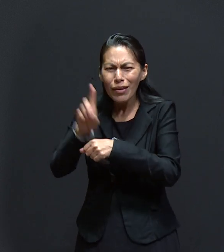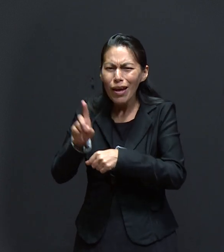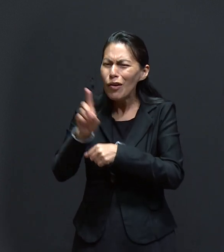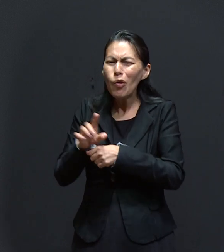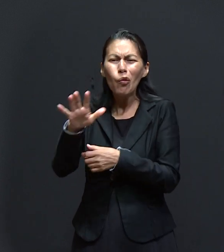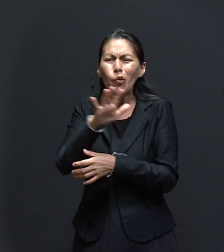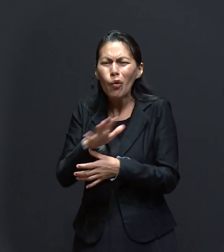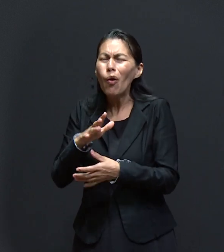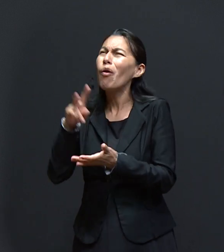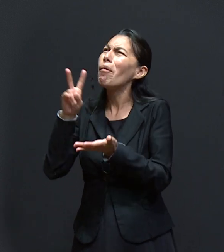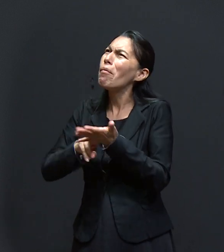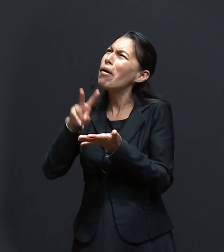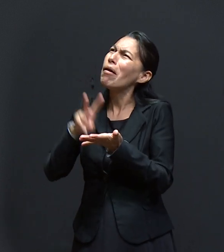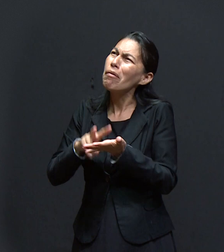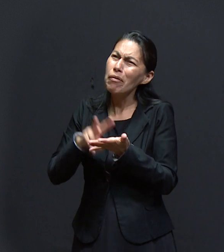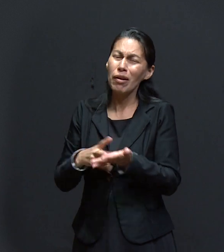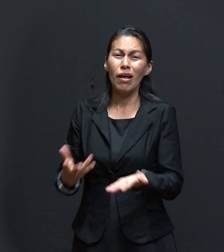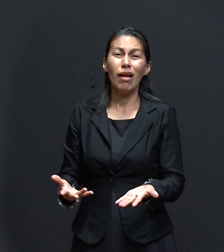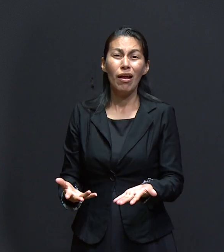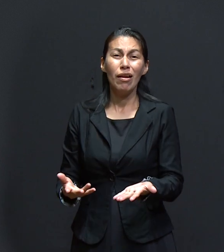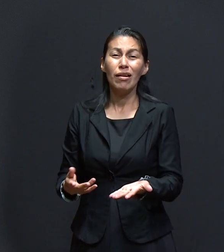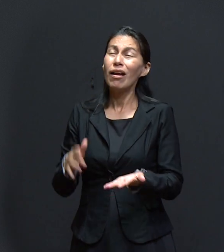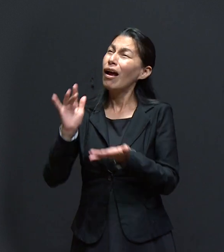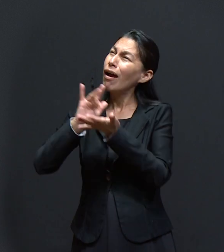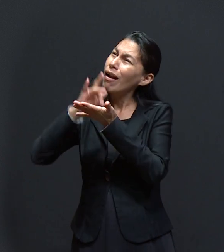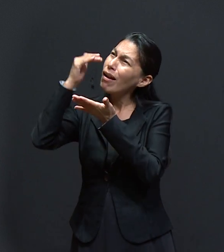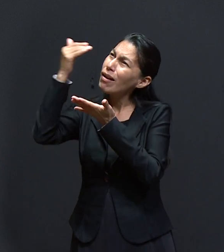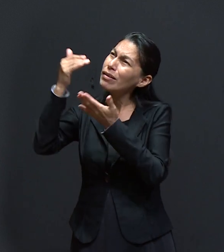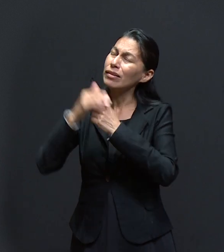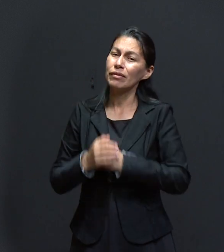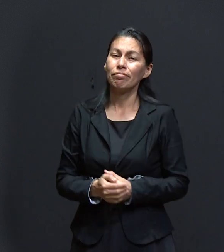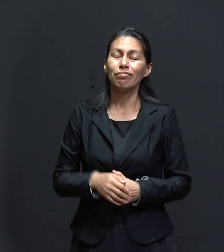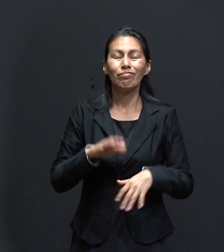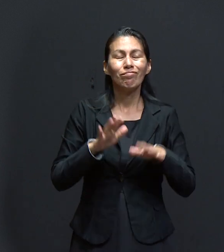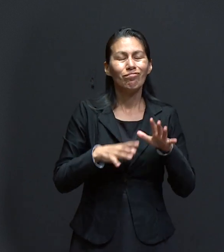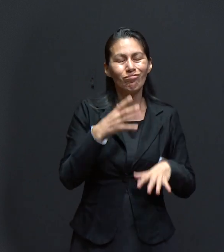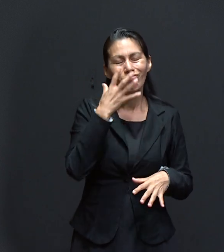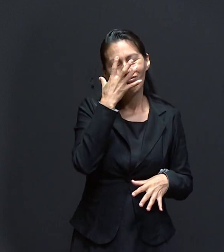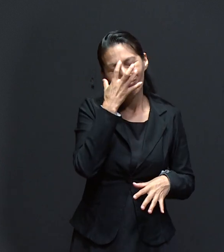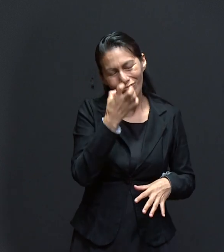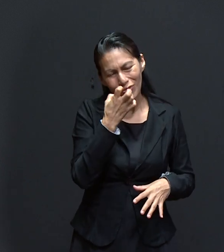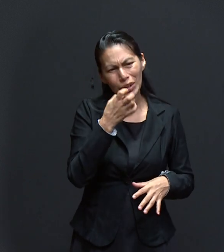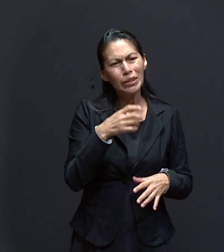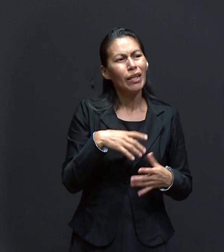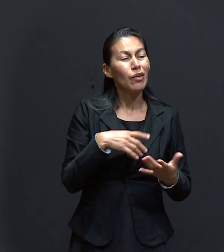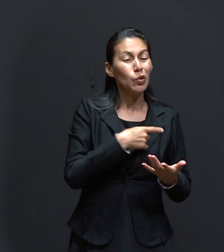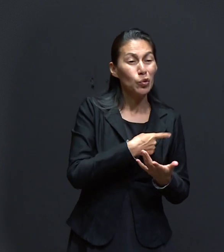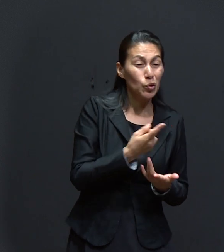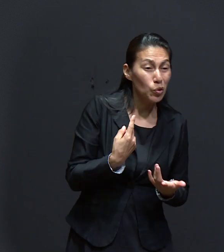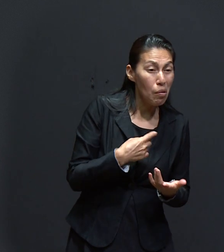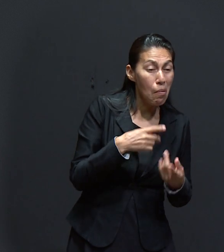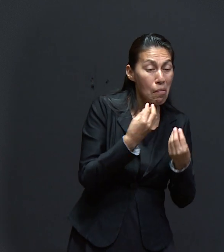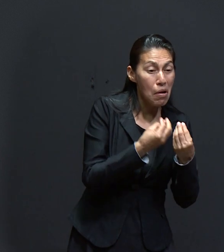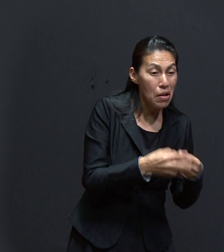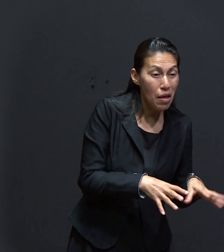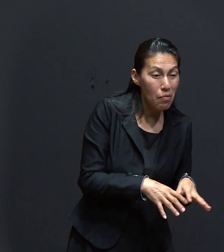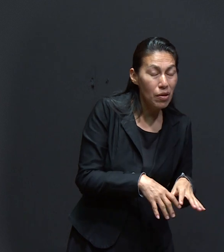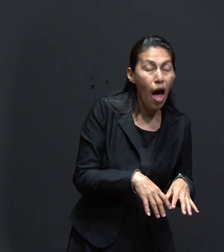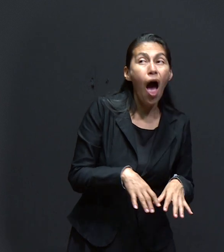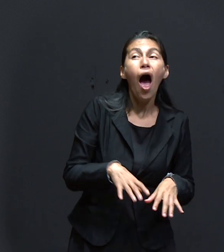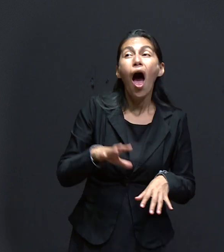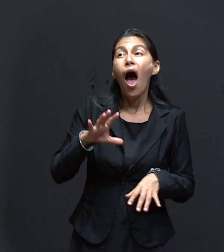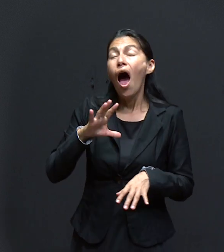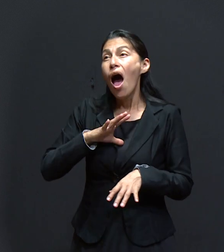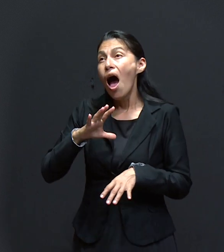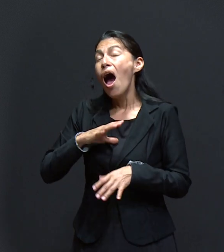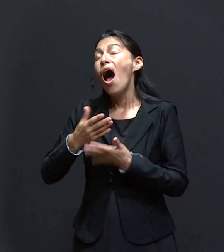porque lo que debe ser acciones y tristemente valoramos cuando perdemos es verdad y